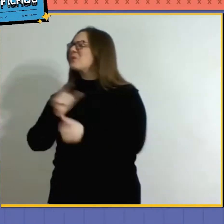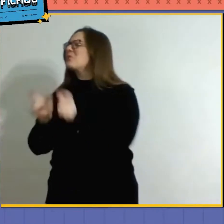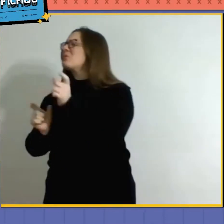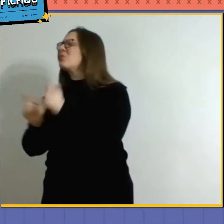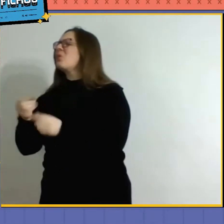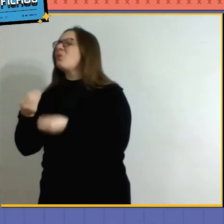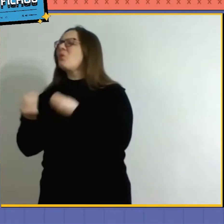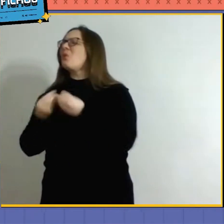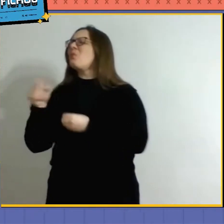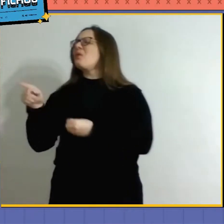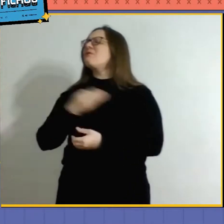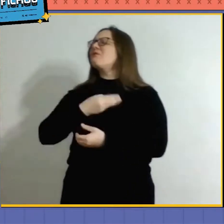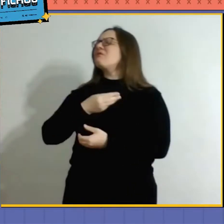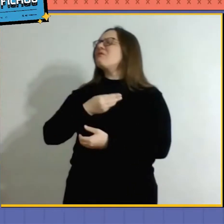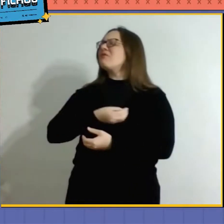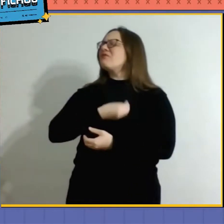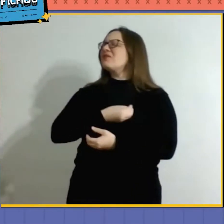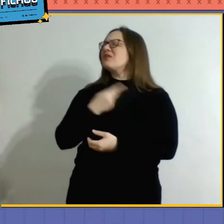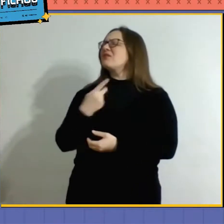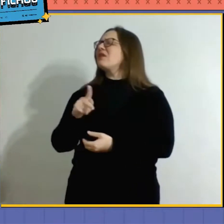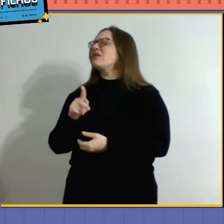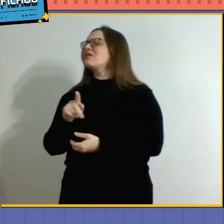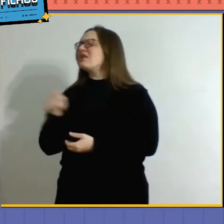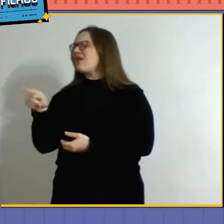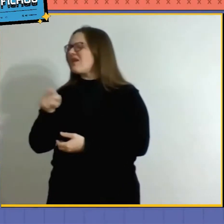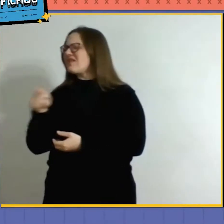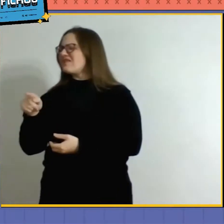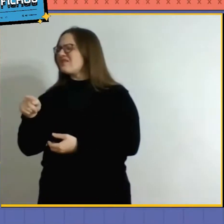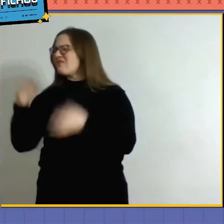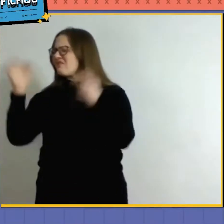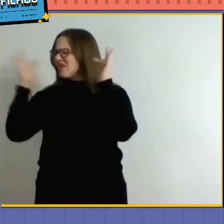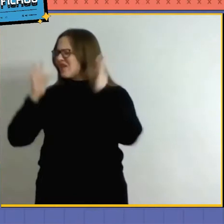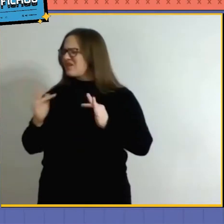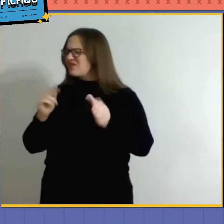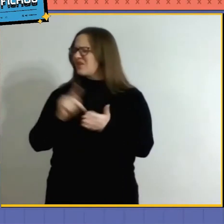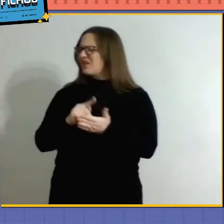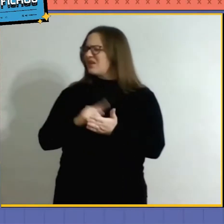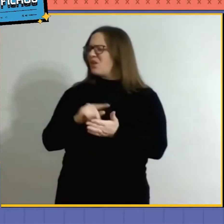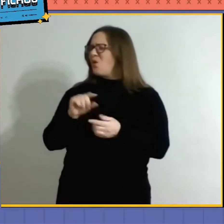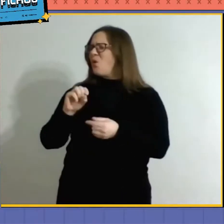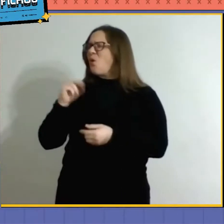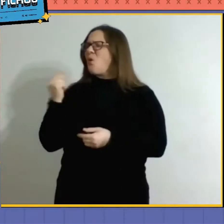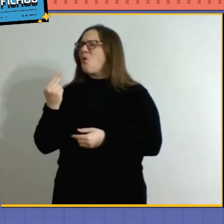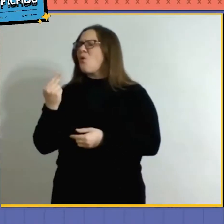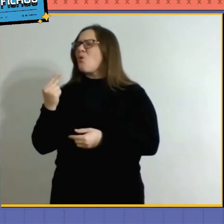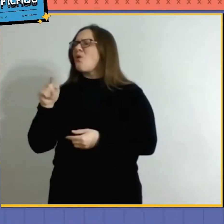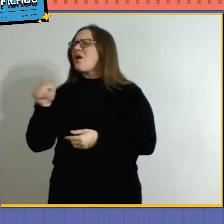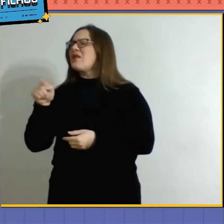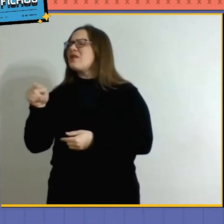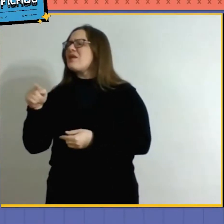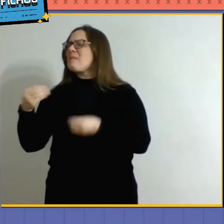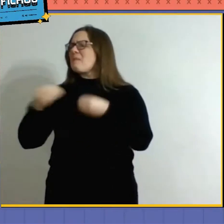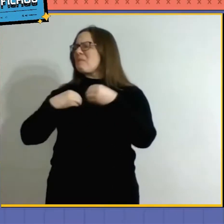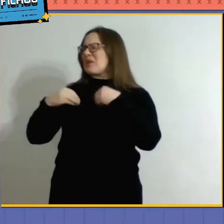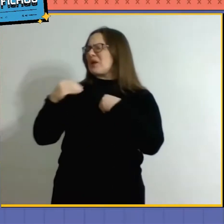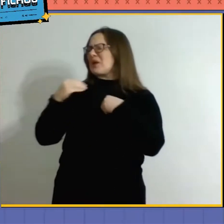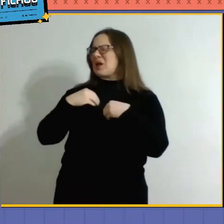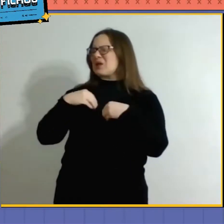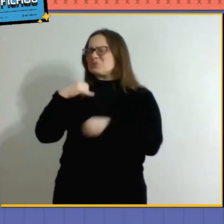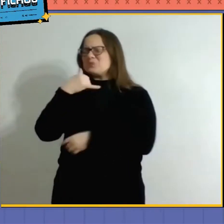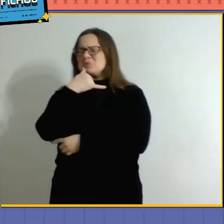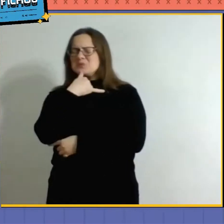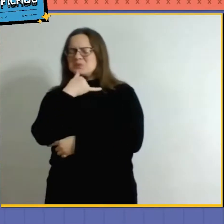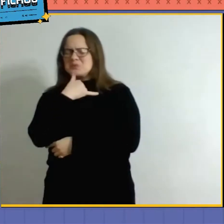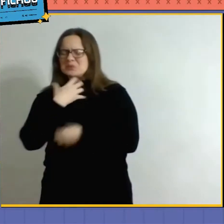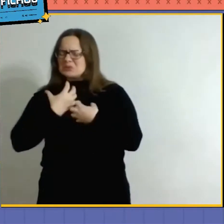Como é que tá a vida deles eles estão realmente contentes ou o pecado tá deixando eles triste está deixando eles sobrecarregados